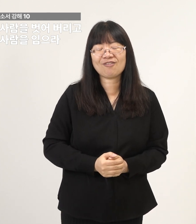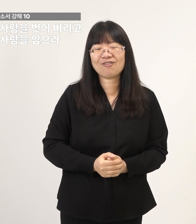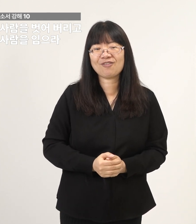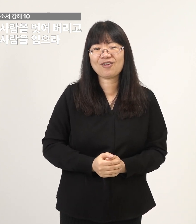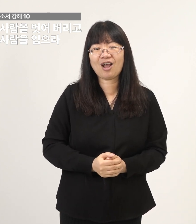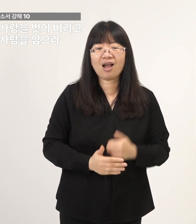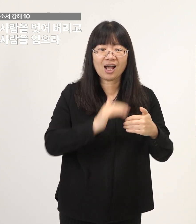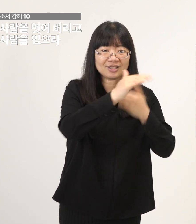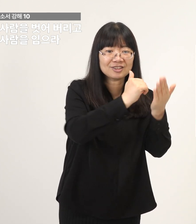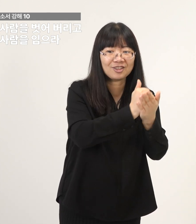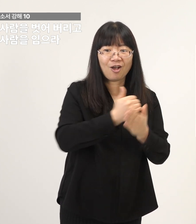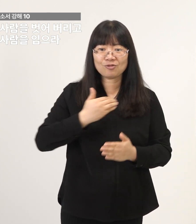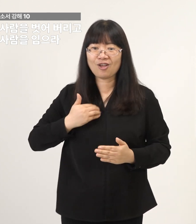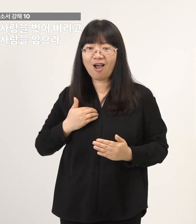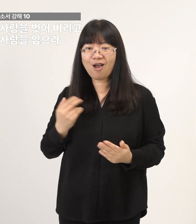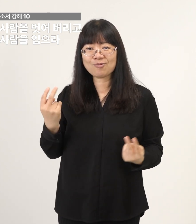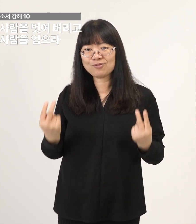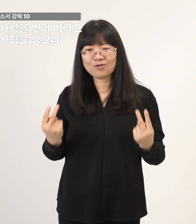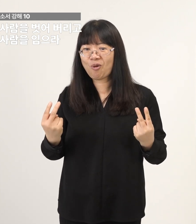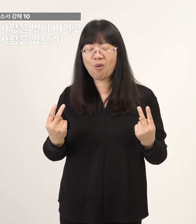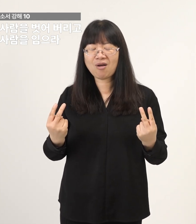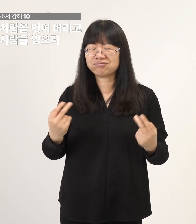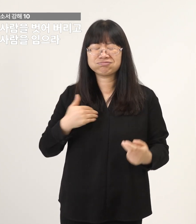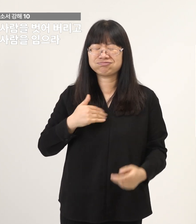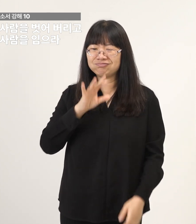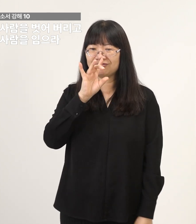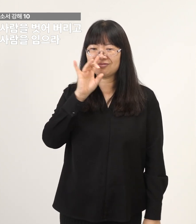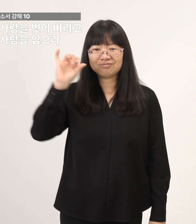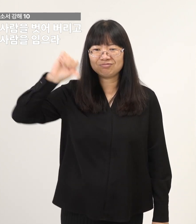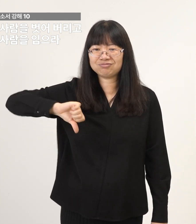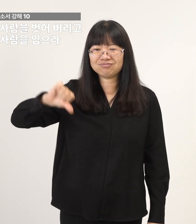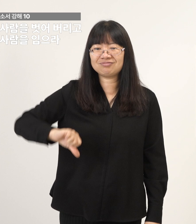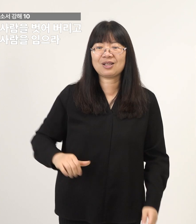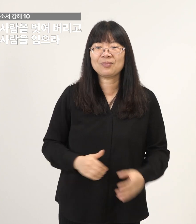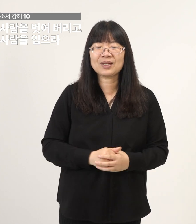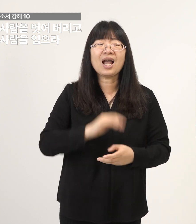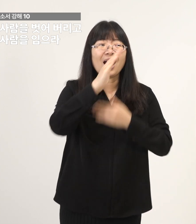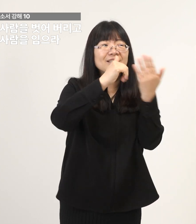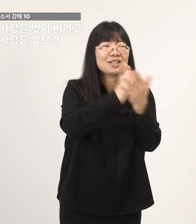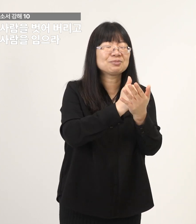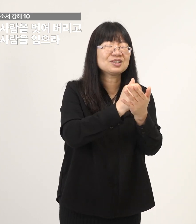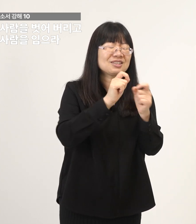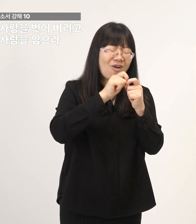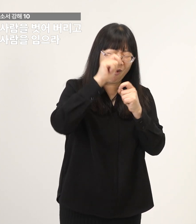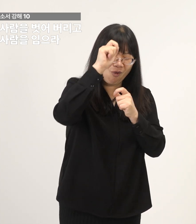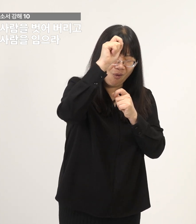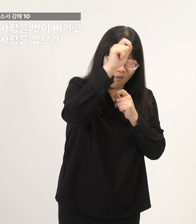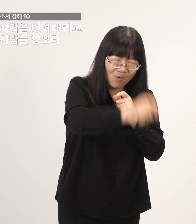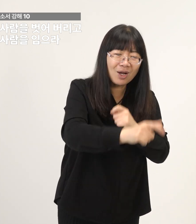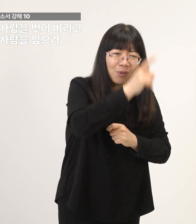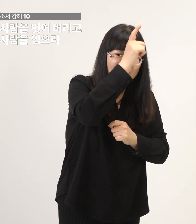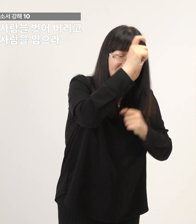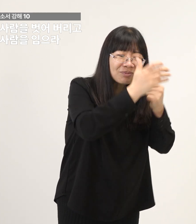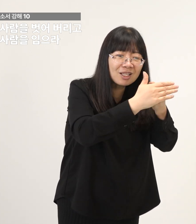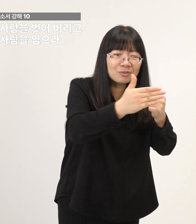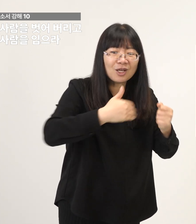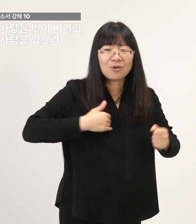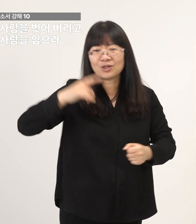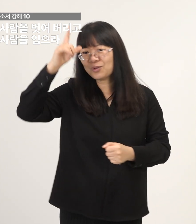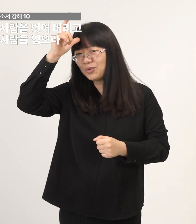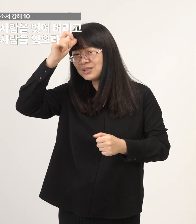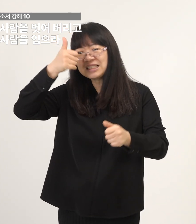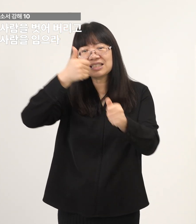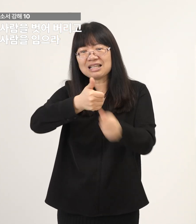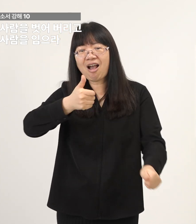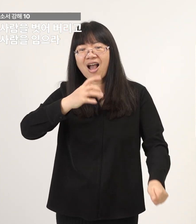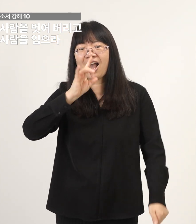어디다가 비교를 해요? 하나님은 영원하신 고집이에요. 여러분들이 이기겠어요? 한번